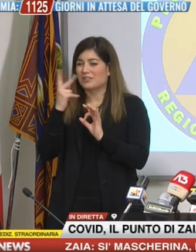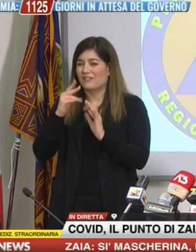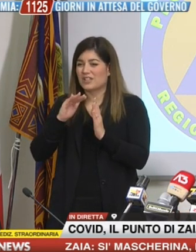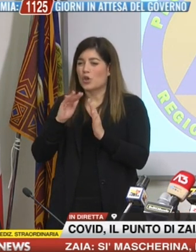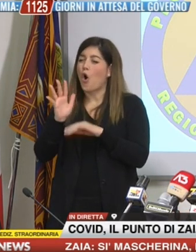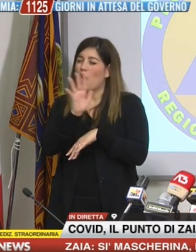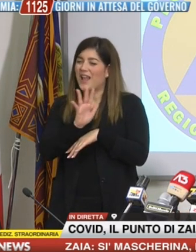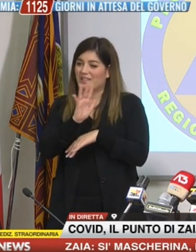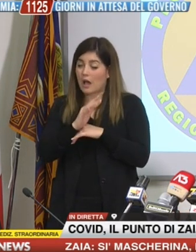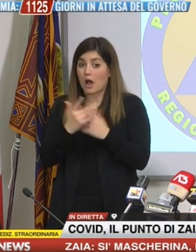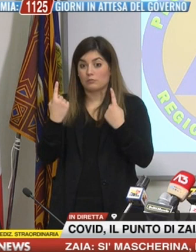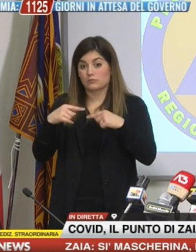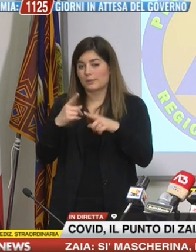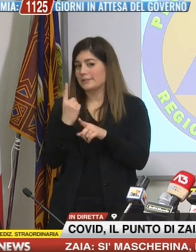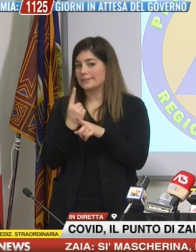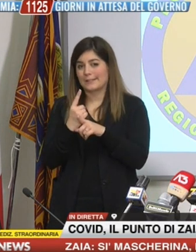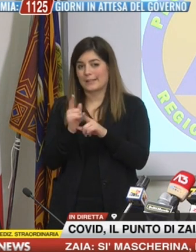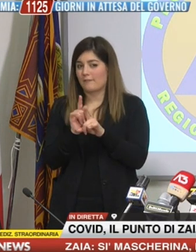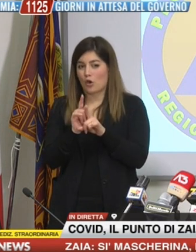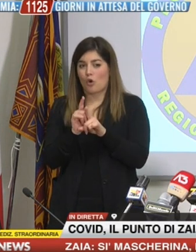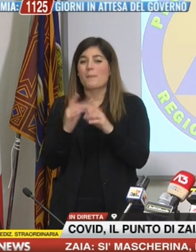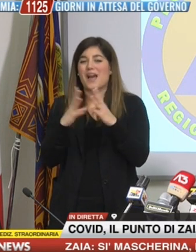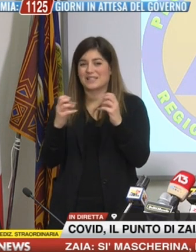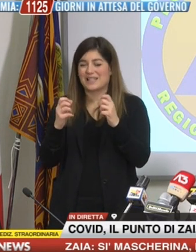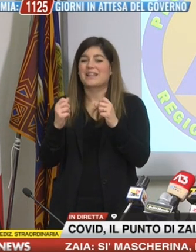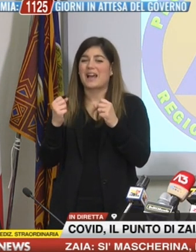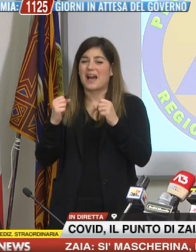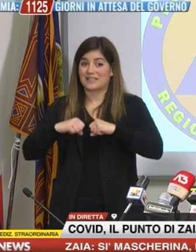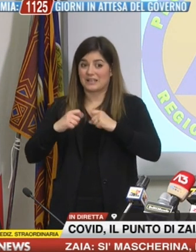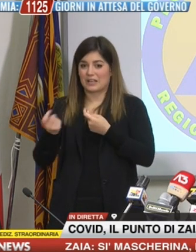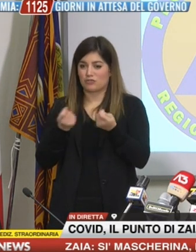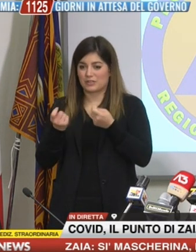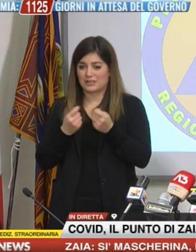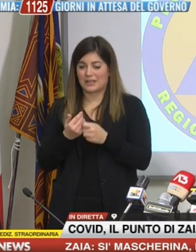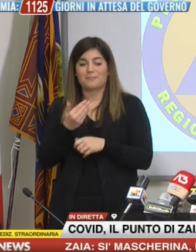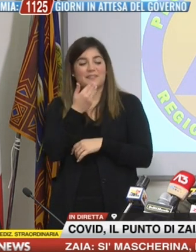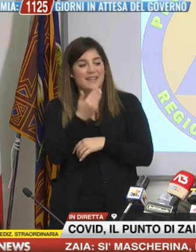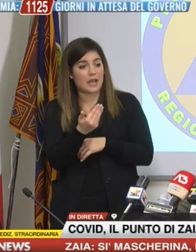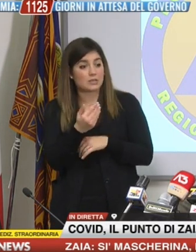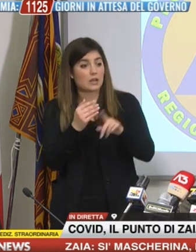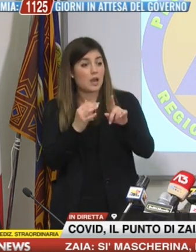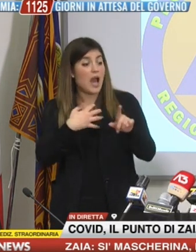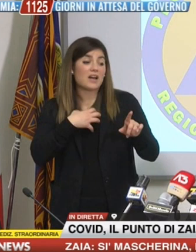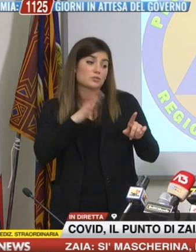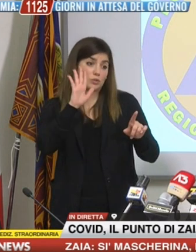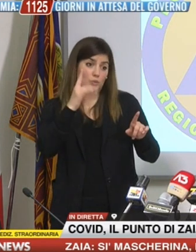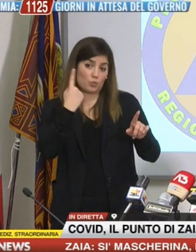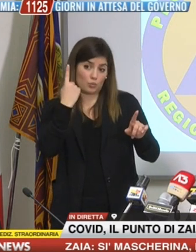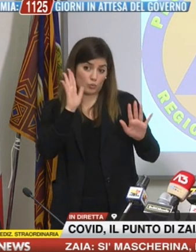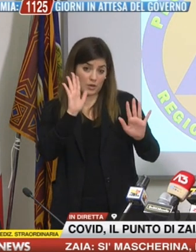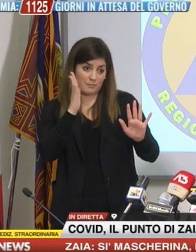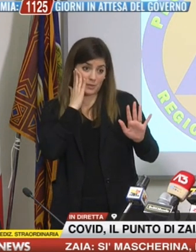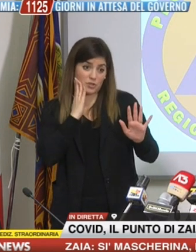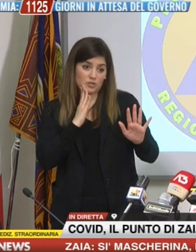è una partita che poi gestiscono le aziende sanitarie. Grazie. A questo punto concludo.